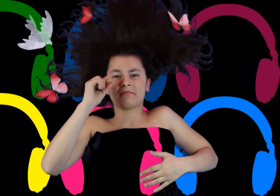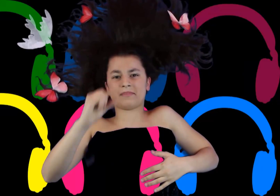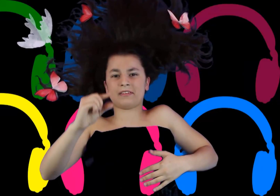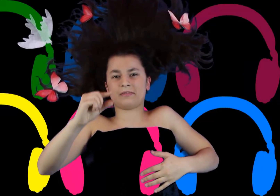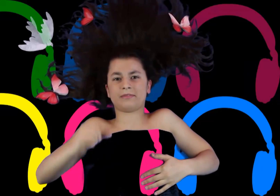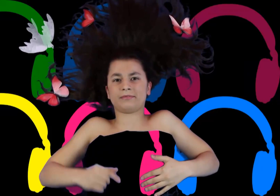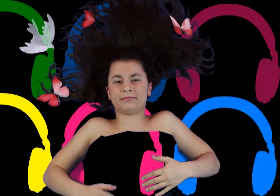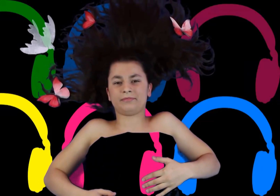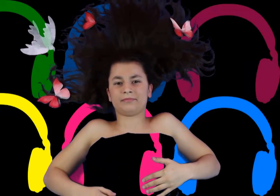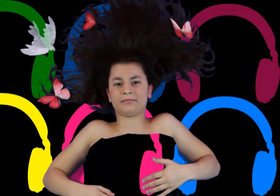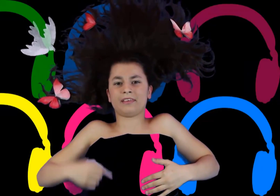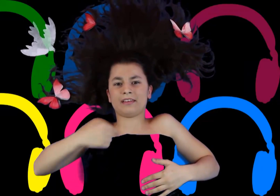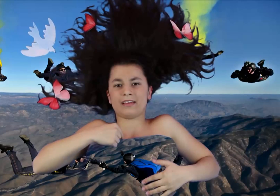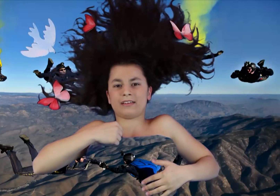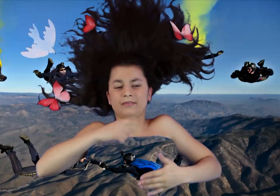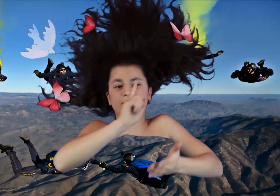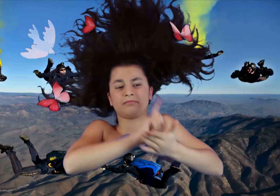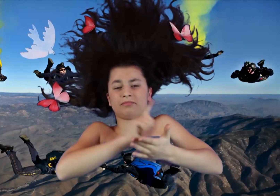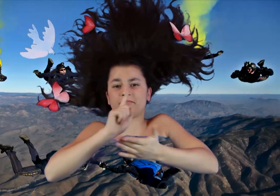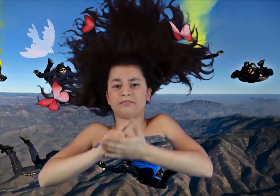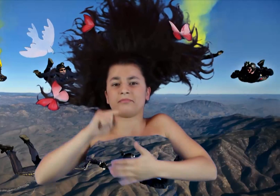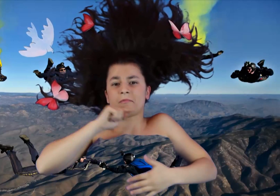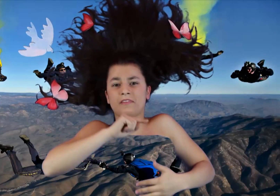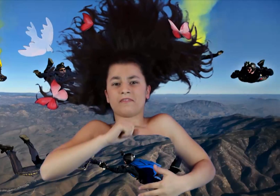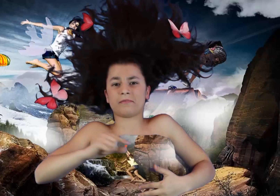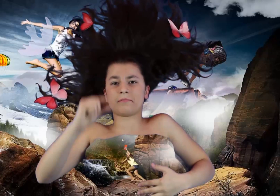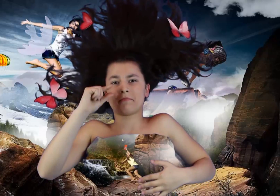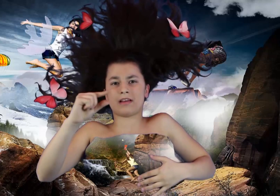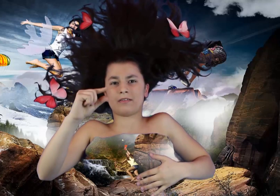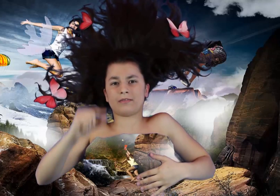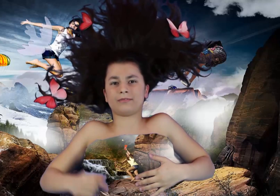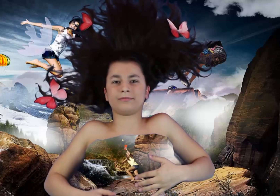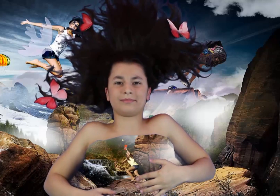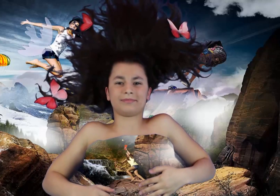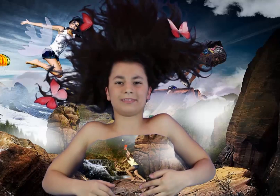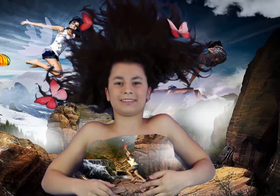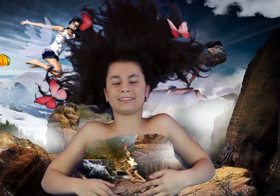niewiele słyszałem, tak niewiele potrafię.